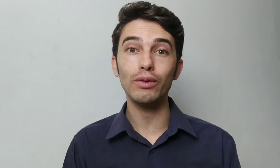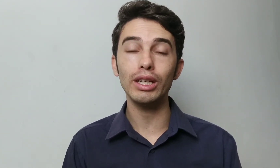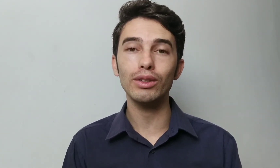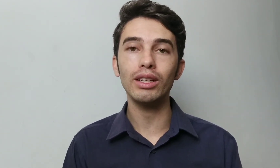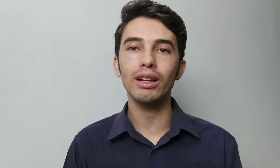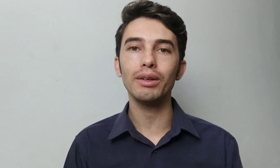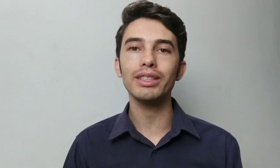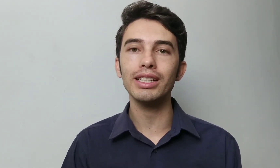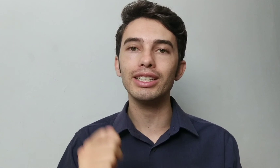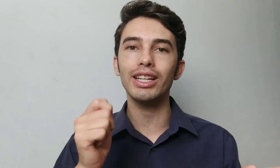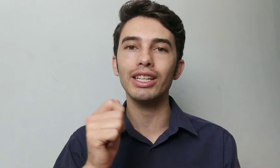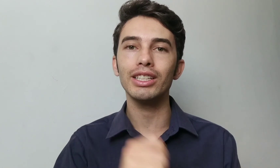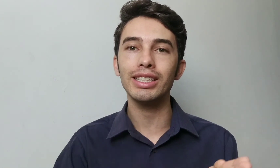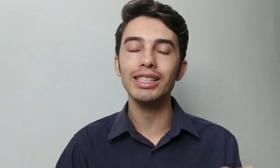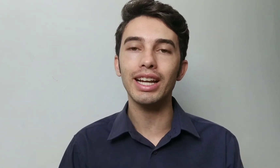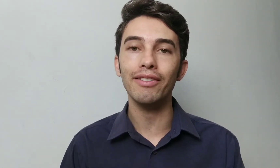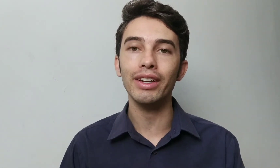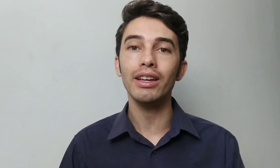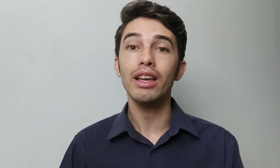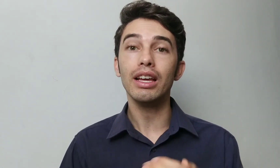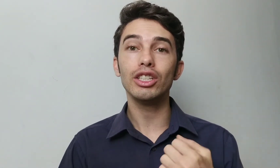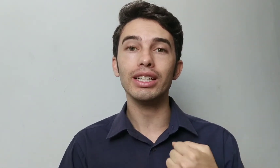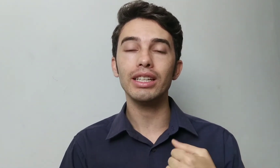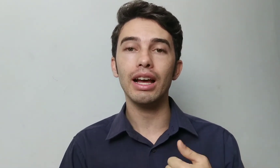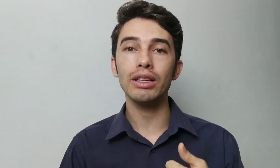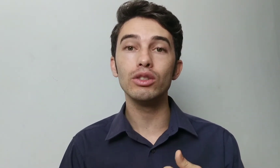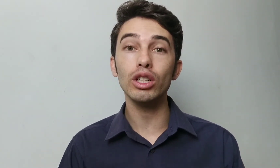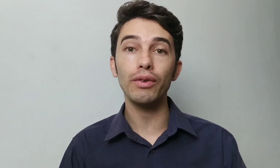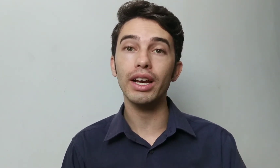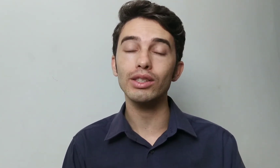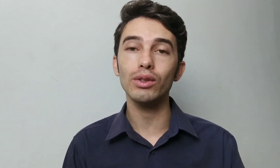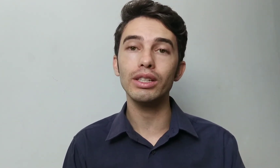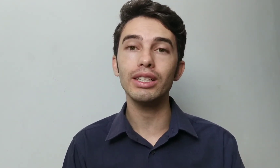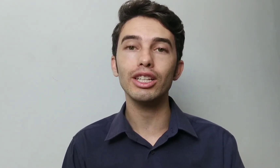vídeos, então não esqueça de se inscrever, de assinar as notificações e deixar